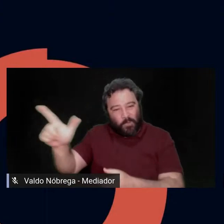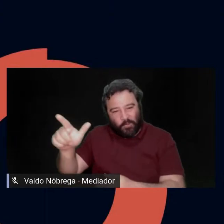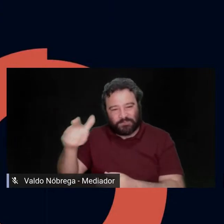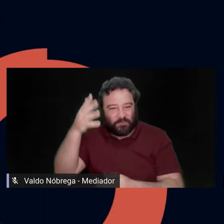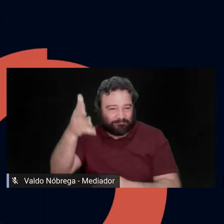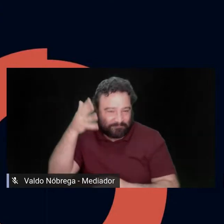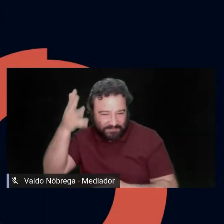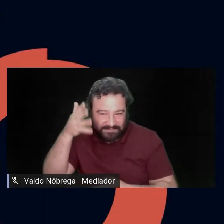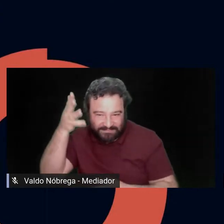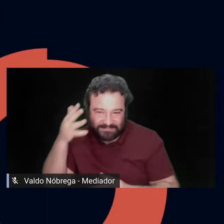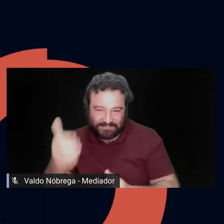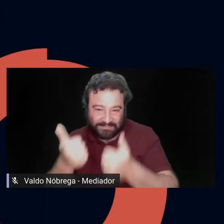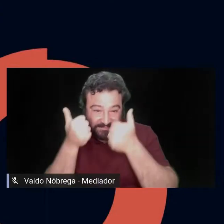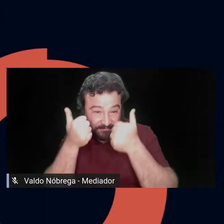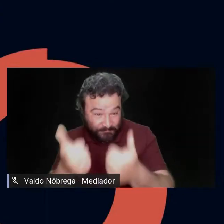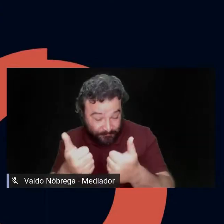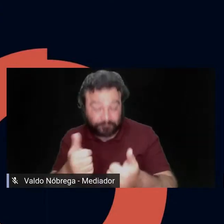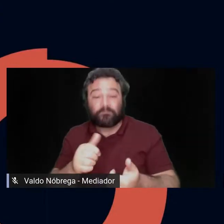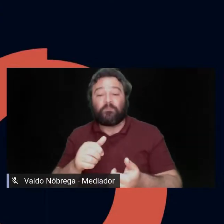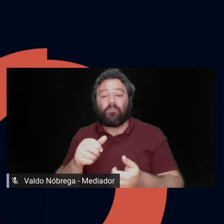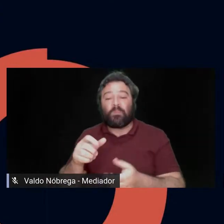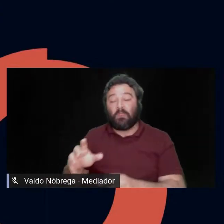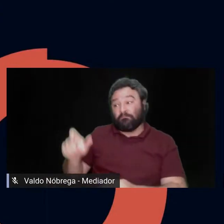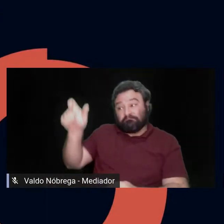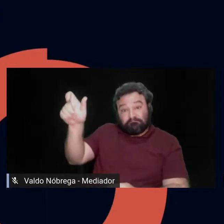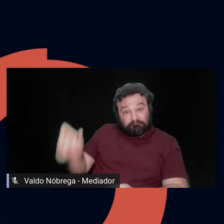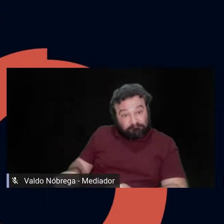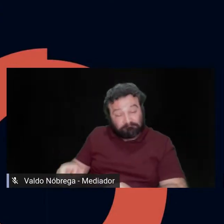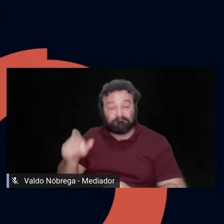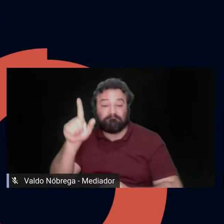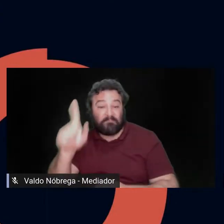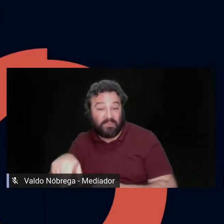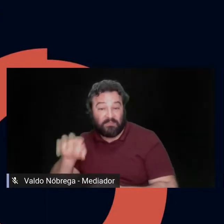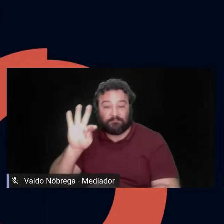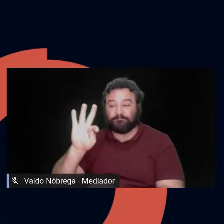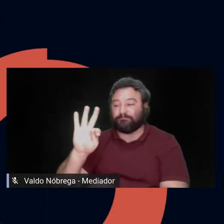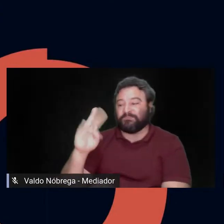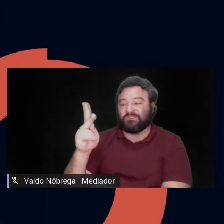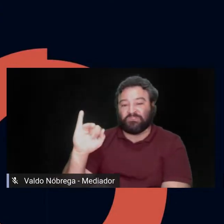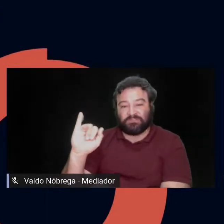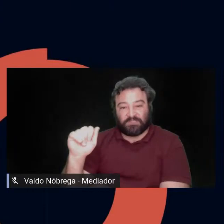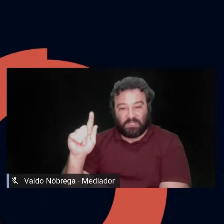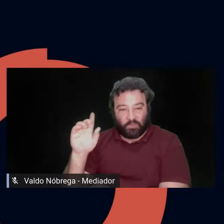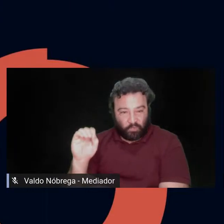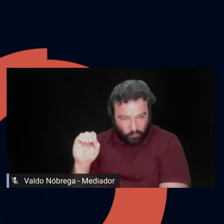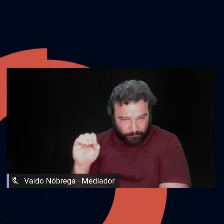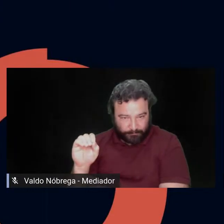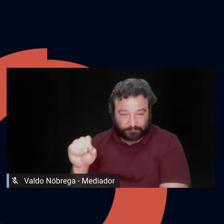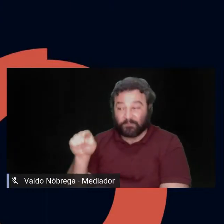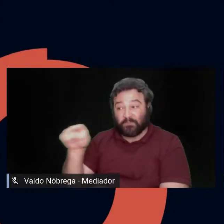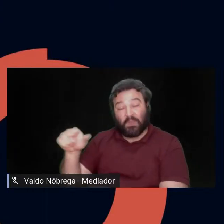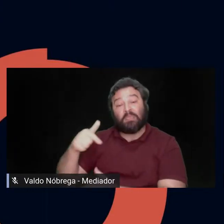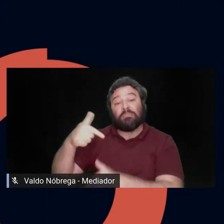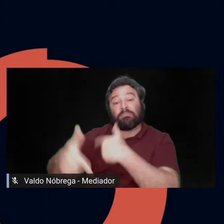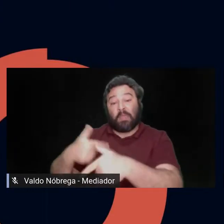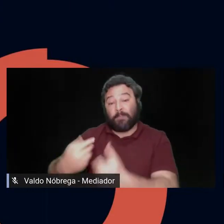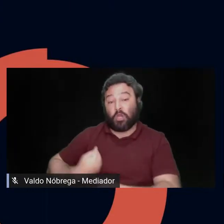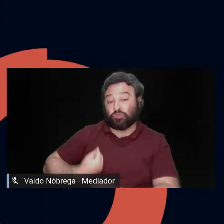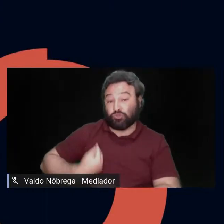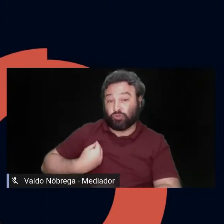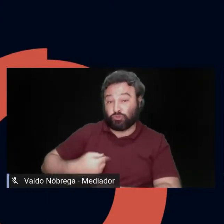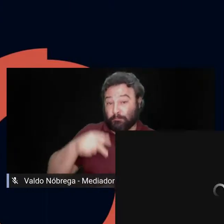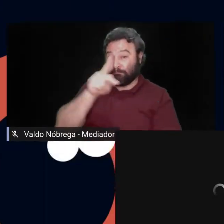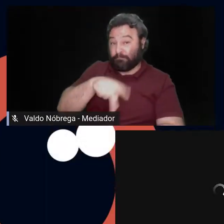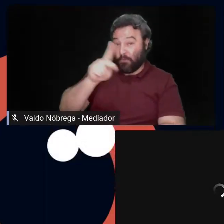perguntas, OK? Teremos agora um outro palestrante e é o